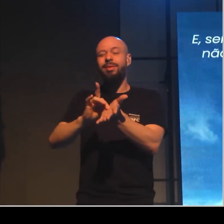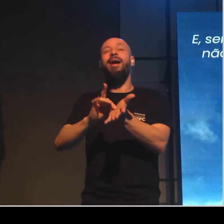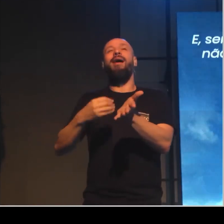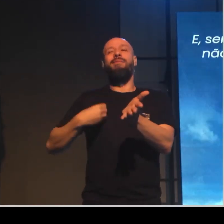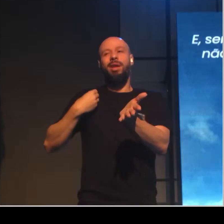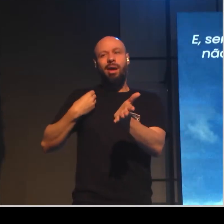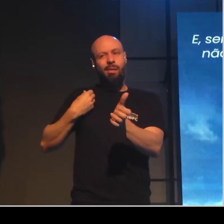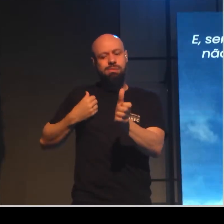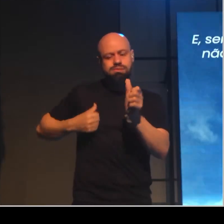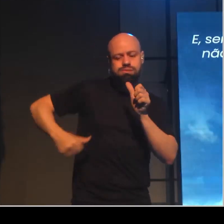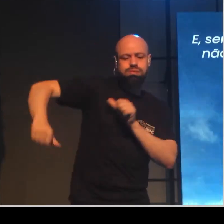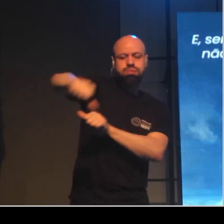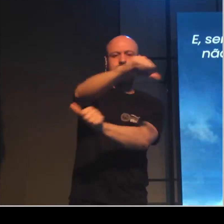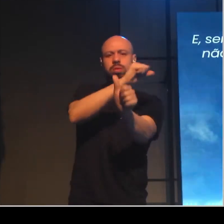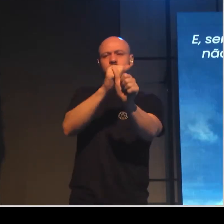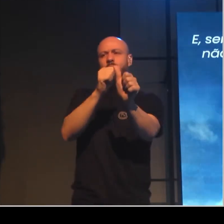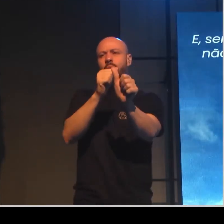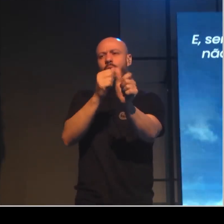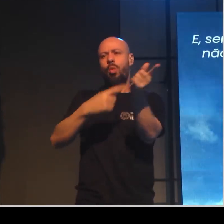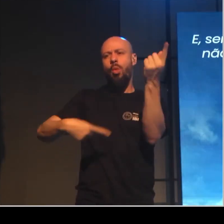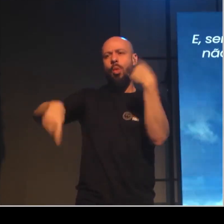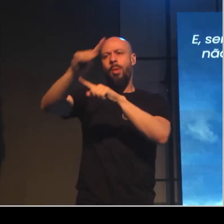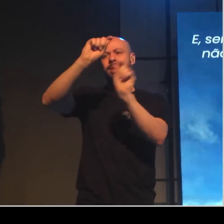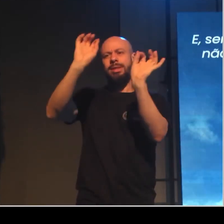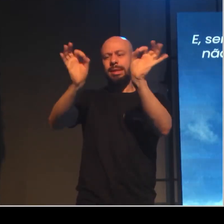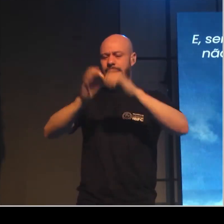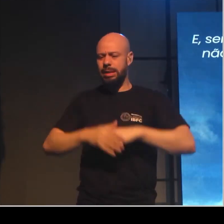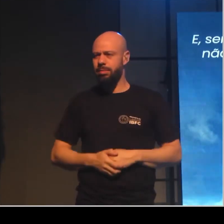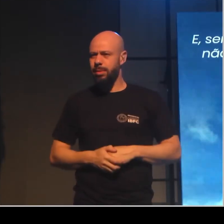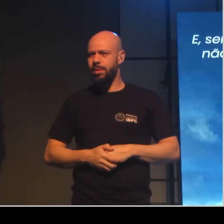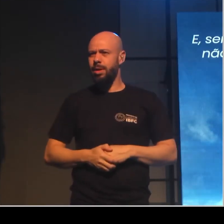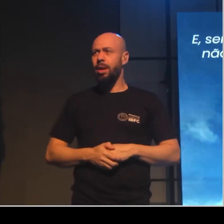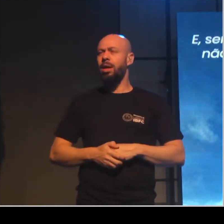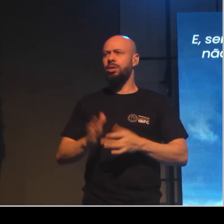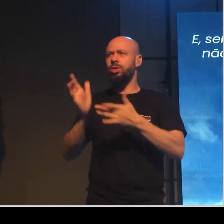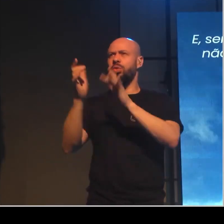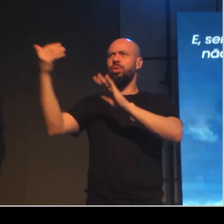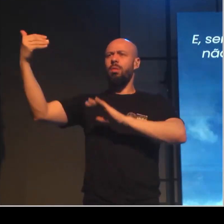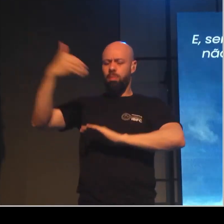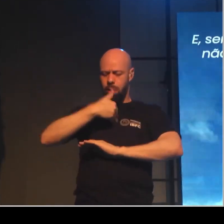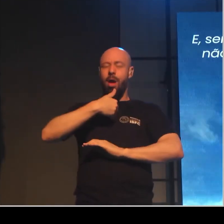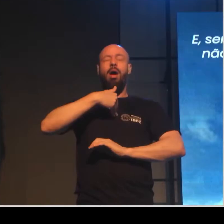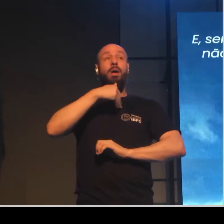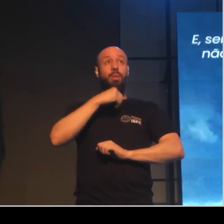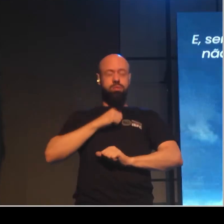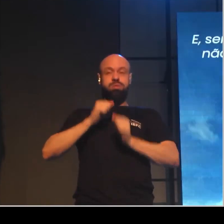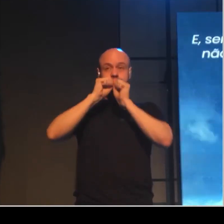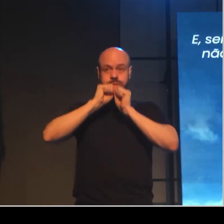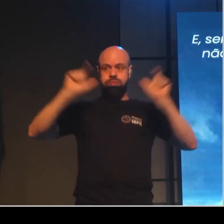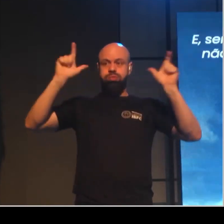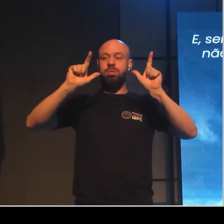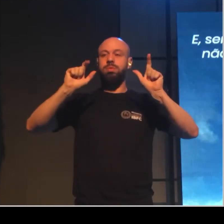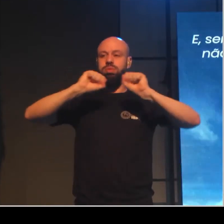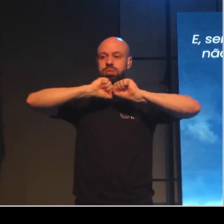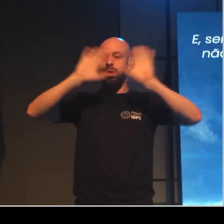sua vida mudada. É impossível Deus entrar na sua vida e isso não mudar a sua vida.